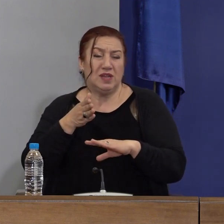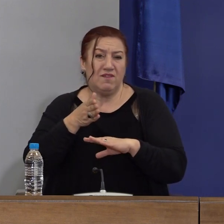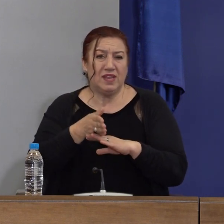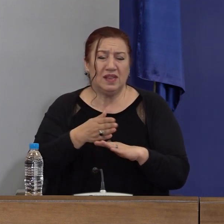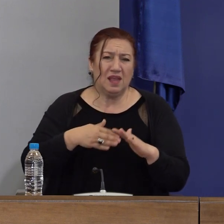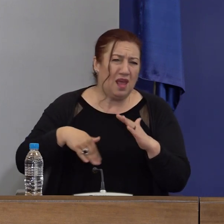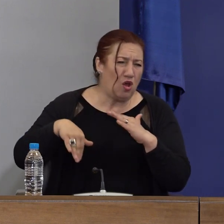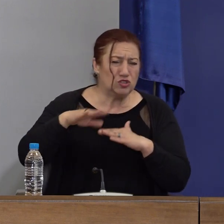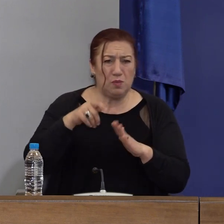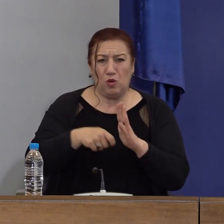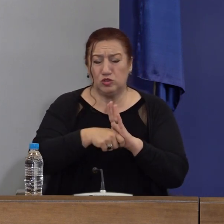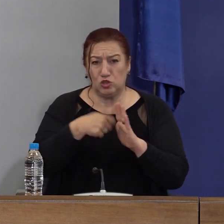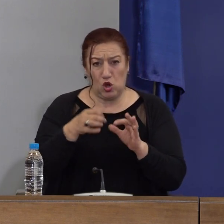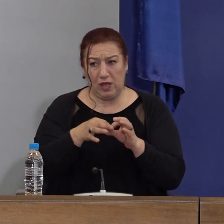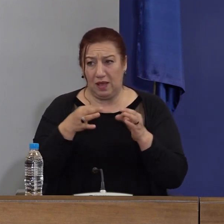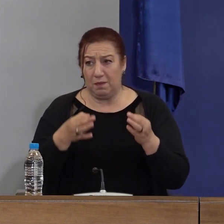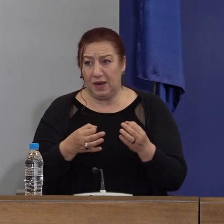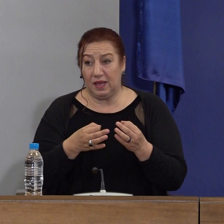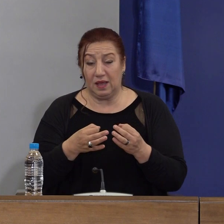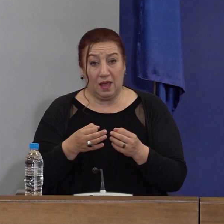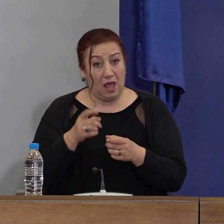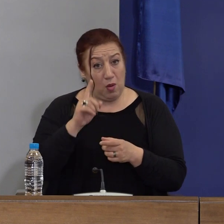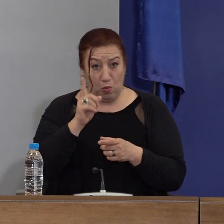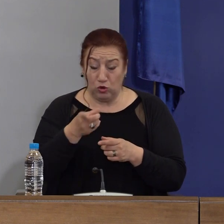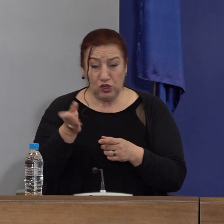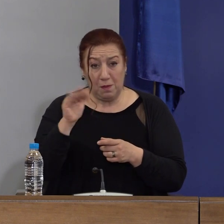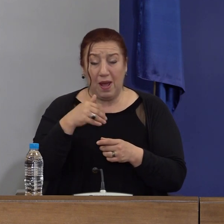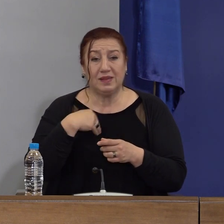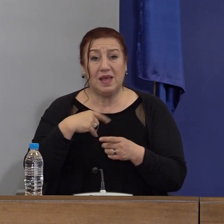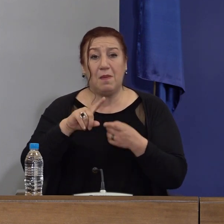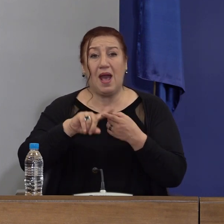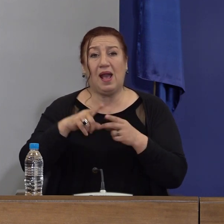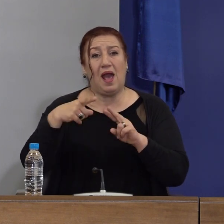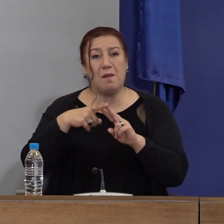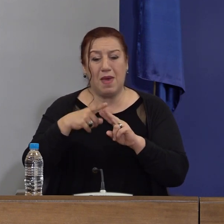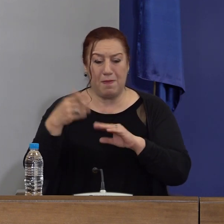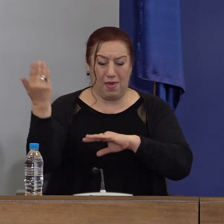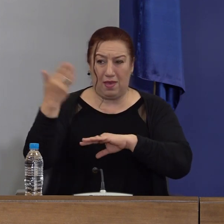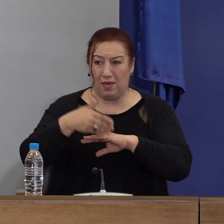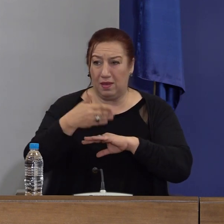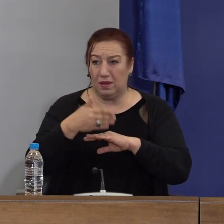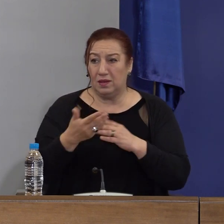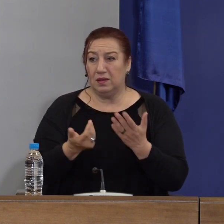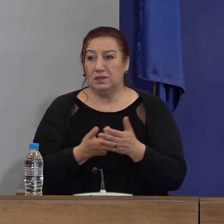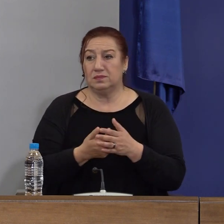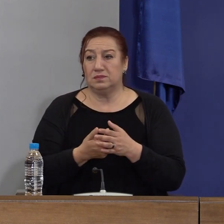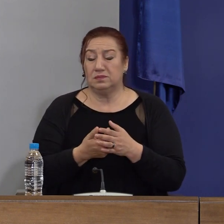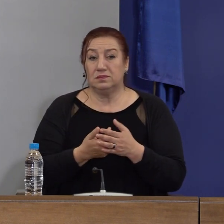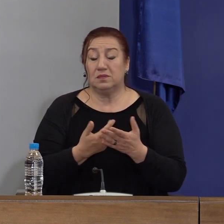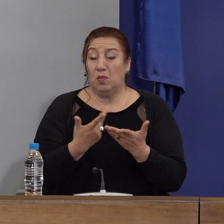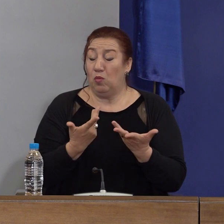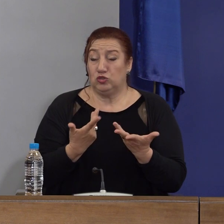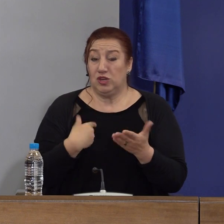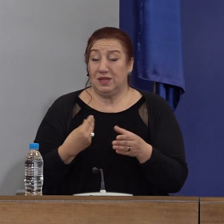мерки. Колко, какви, може ли да се въведат пак КПП-та? В смисъл, може ли да се върнем към онова положение, в което бяхме по време на извънредната